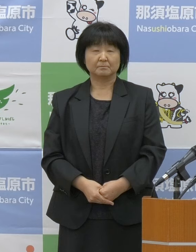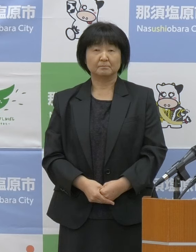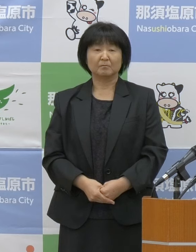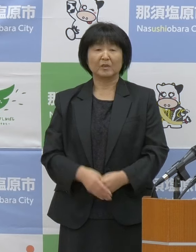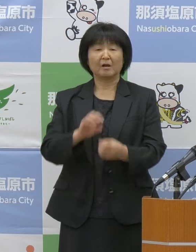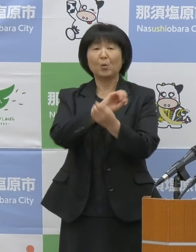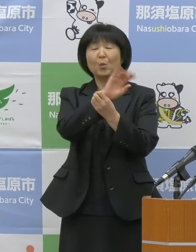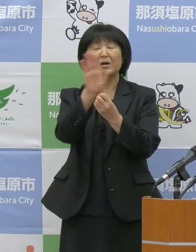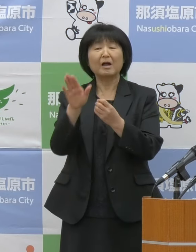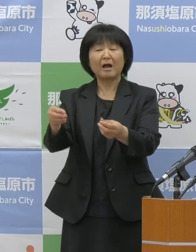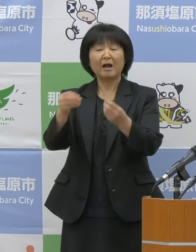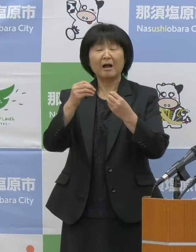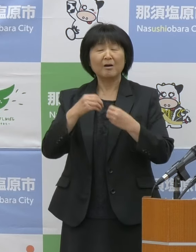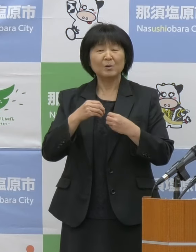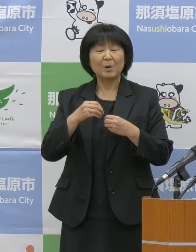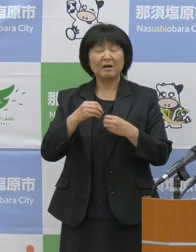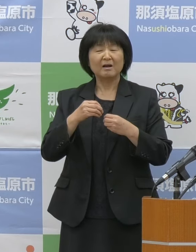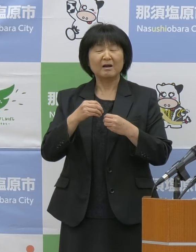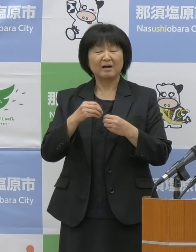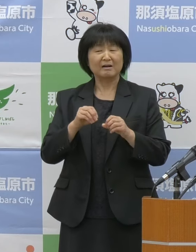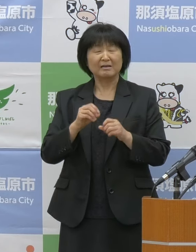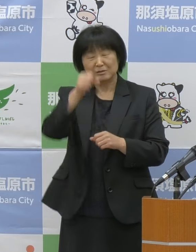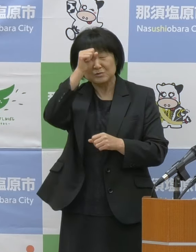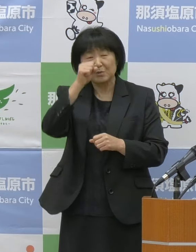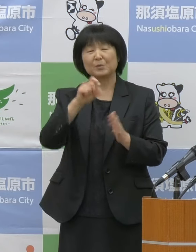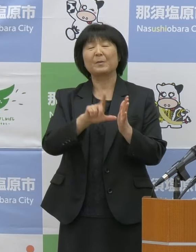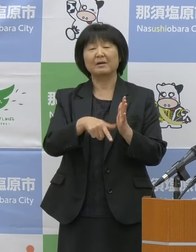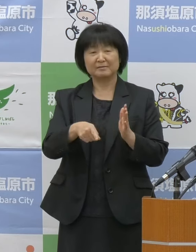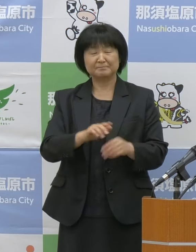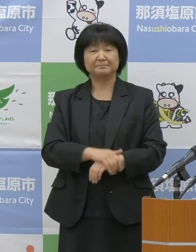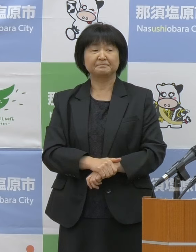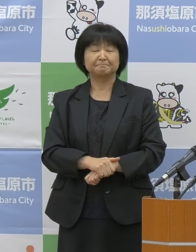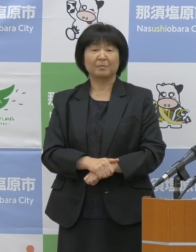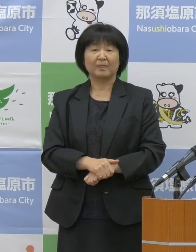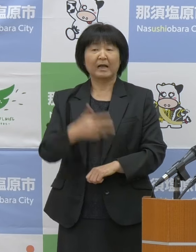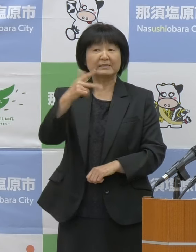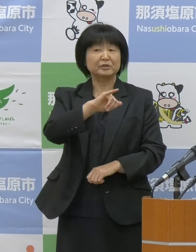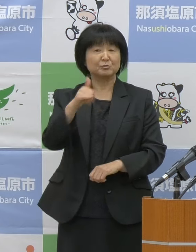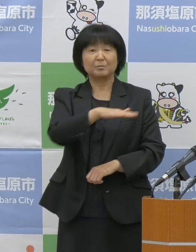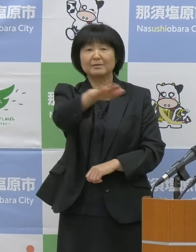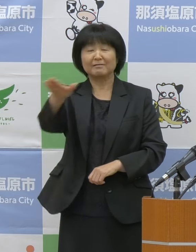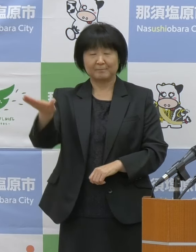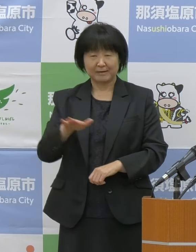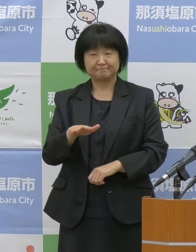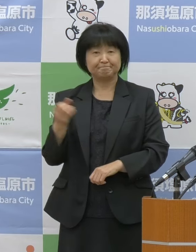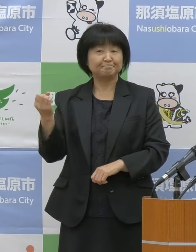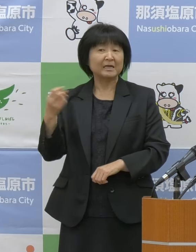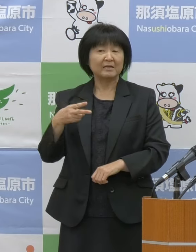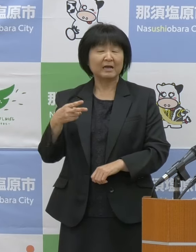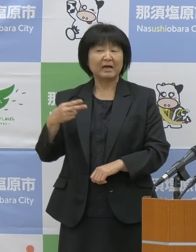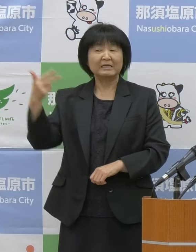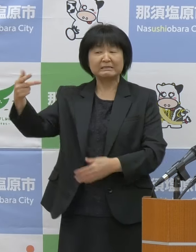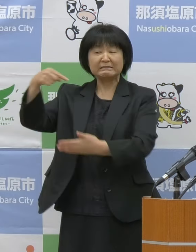新型コロナウイルス感染症の際は、先ほども申し上げましたけれども、市民の皆様、それから